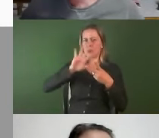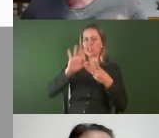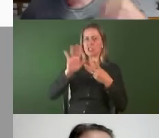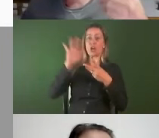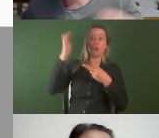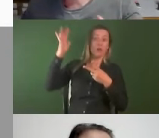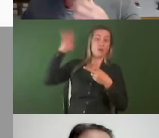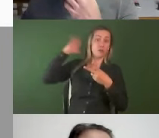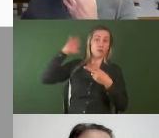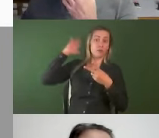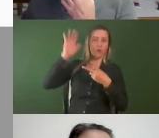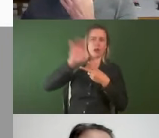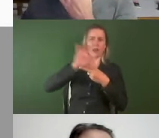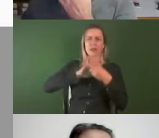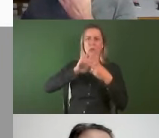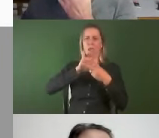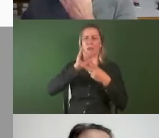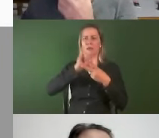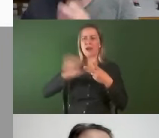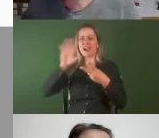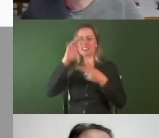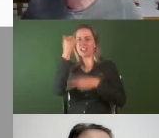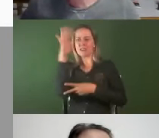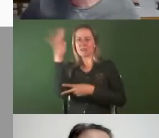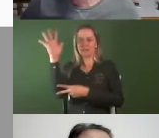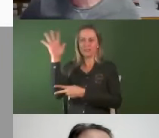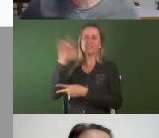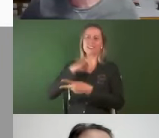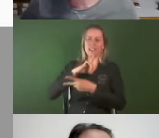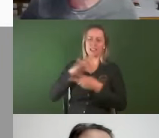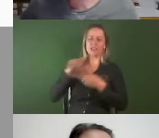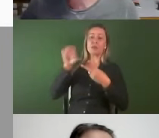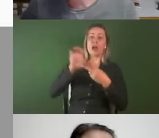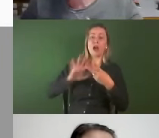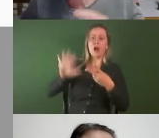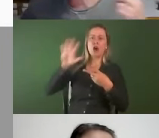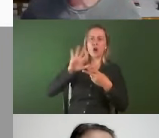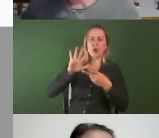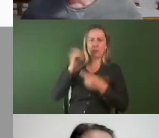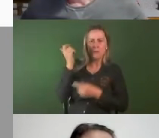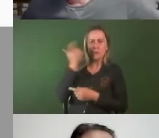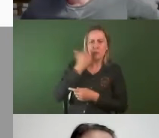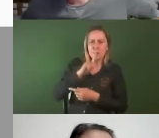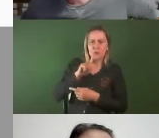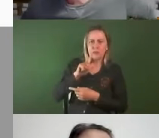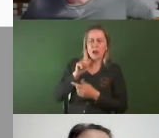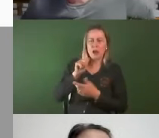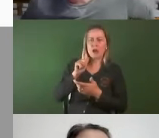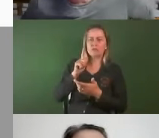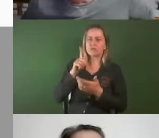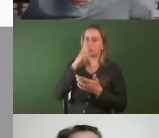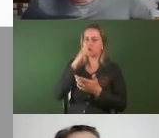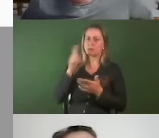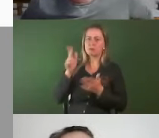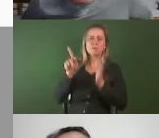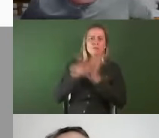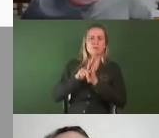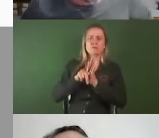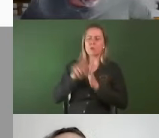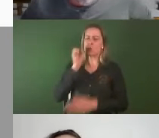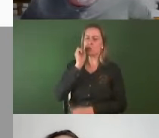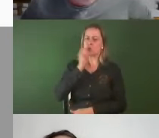A sofisticação dessas colorizações, ela chega na Europa e a Europa vai consumir isso brutalmente.